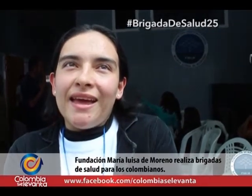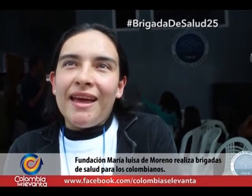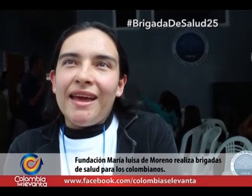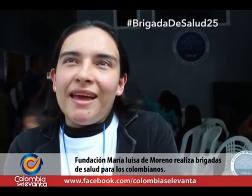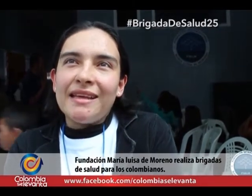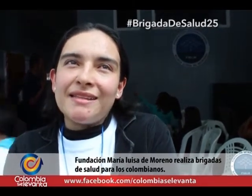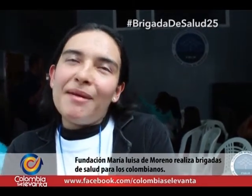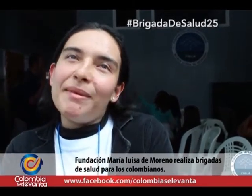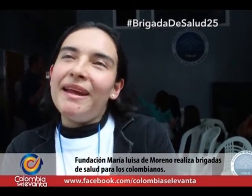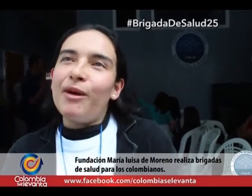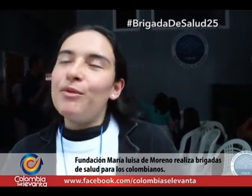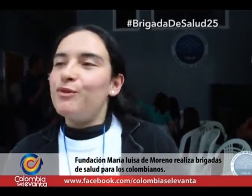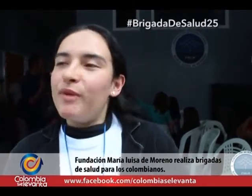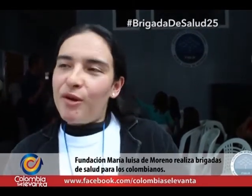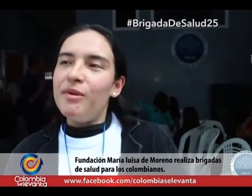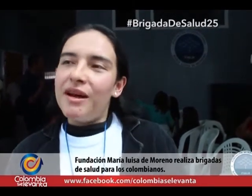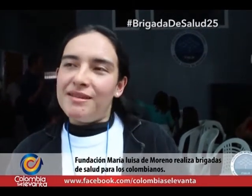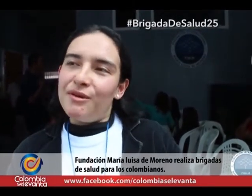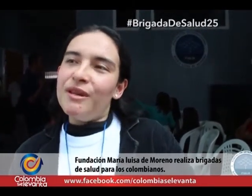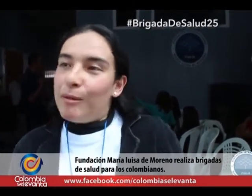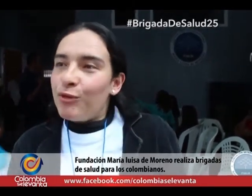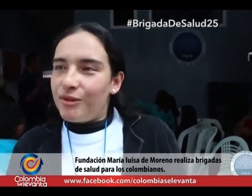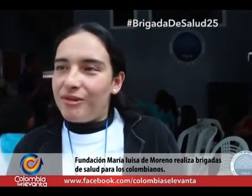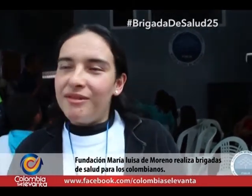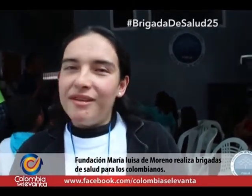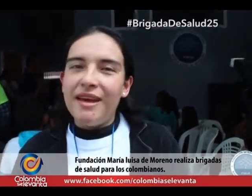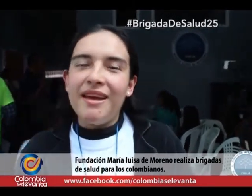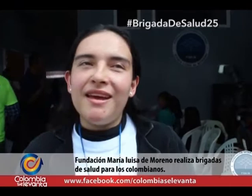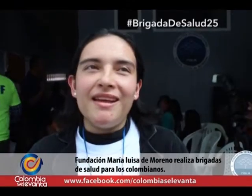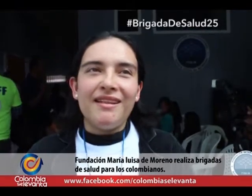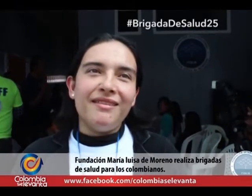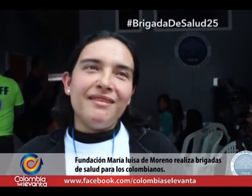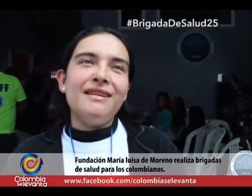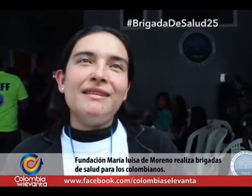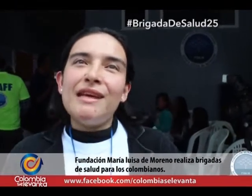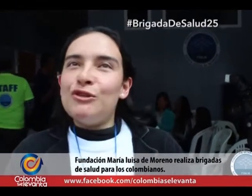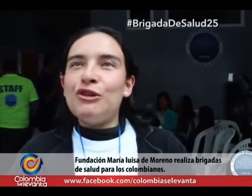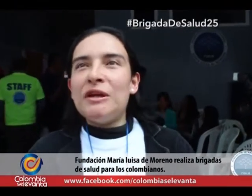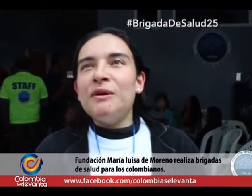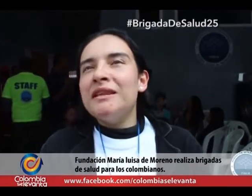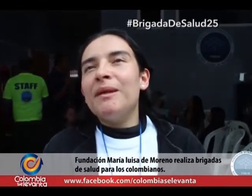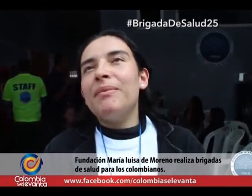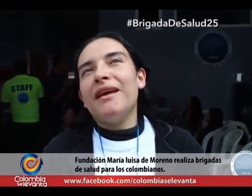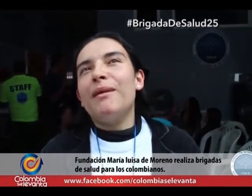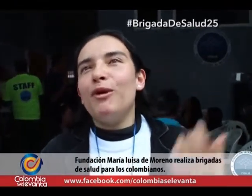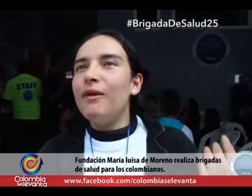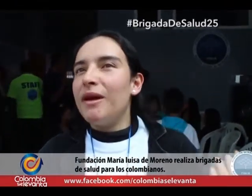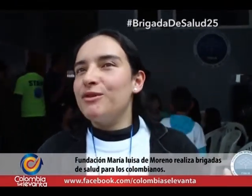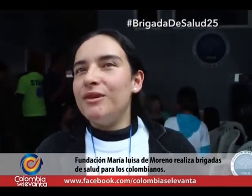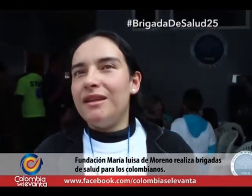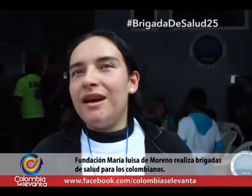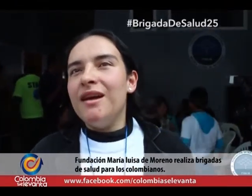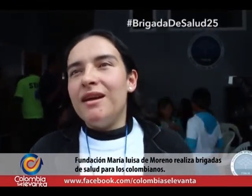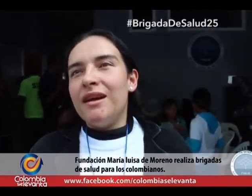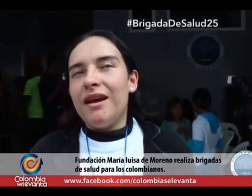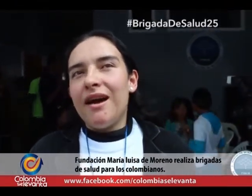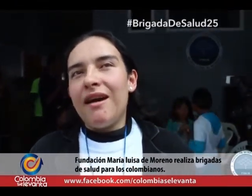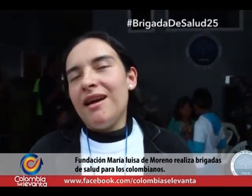porque es la manera como ellos pueden comunicarse con el mundo. Si ellos no tienen un intérprete, digamos lo veíamos ahorita, había